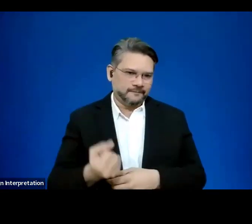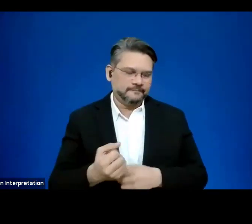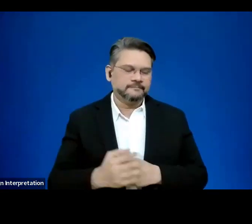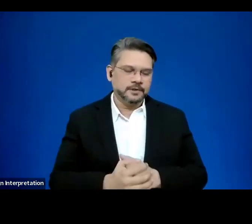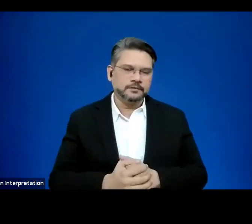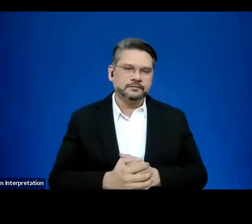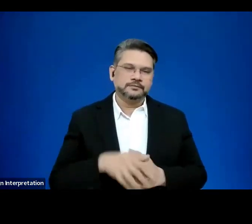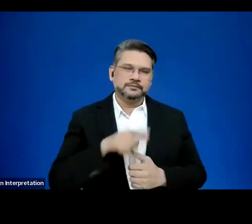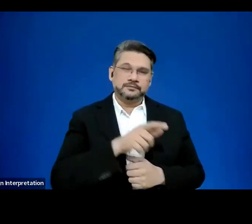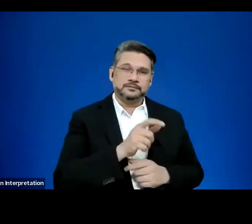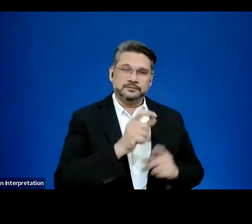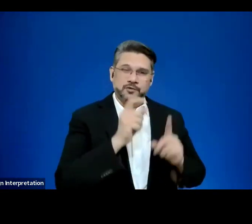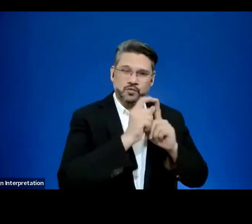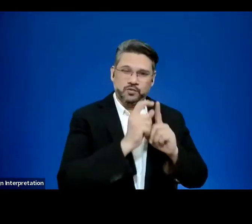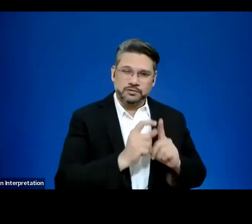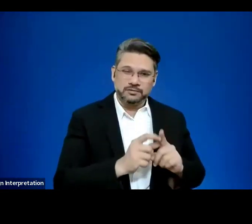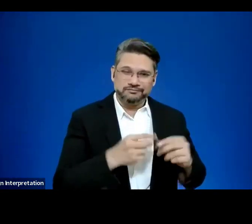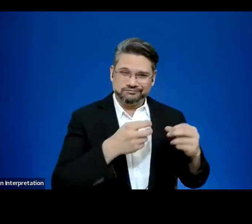It's just like